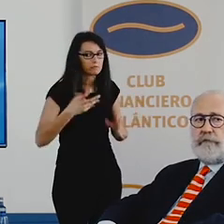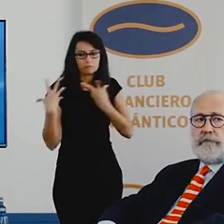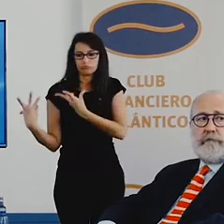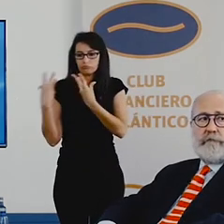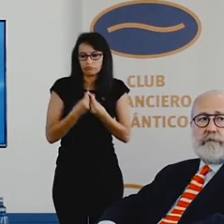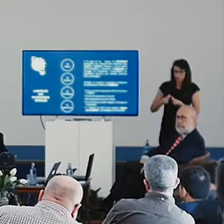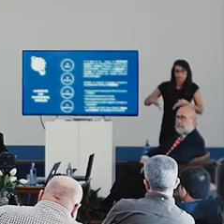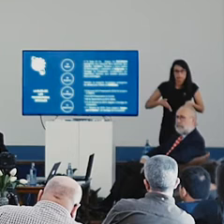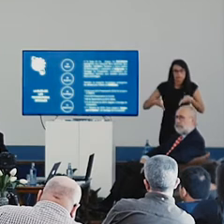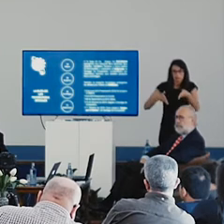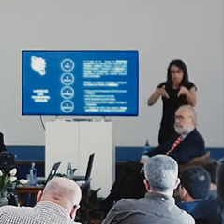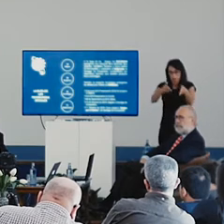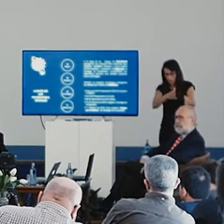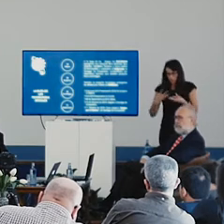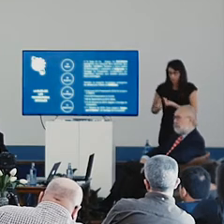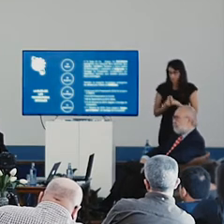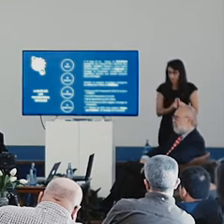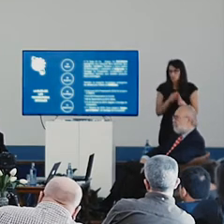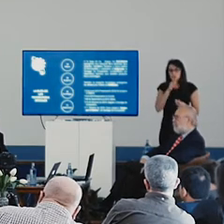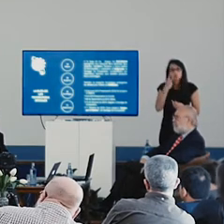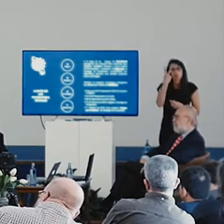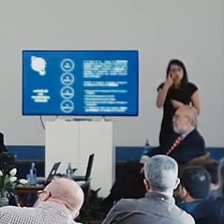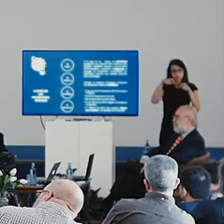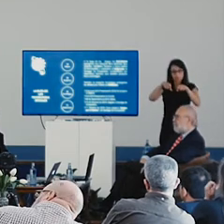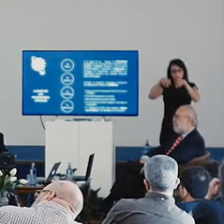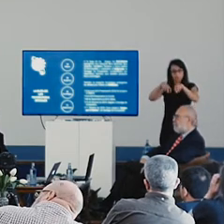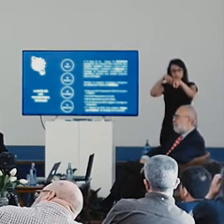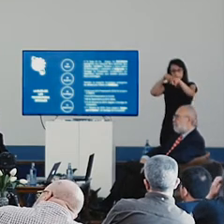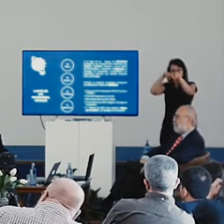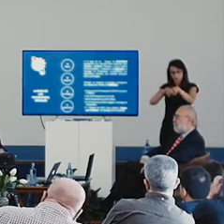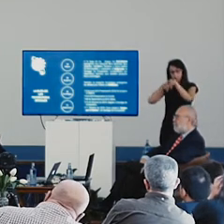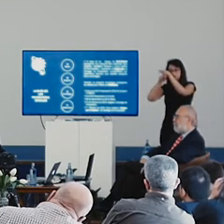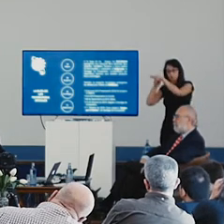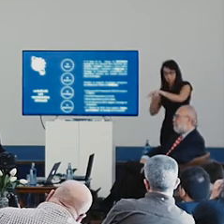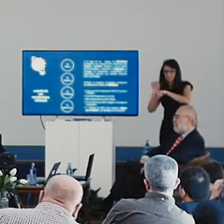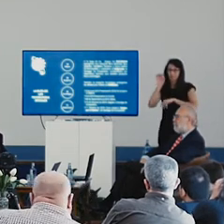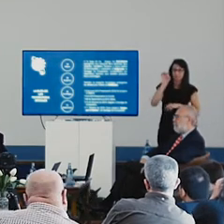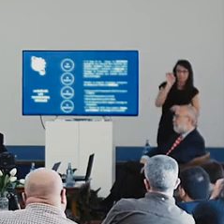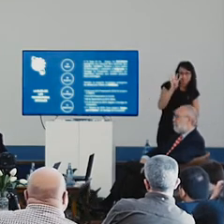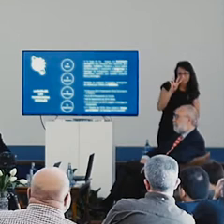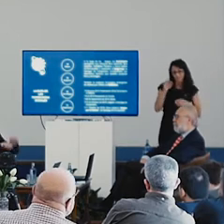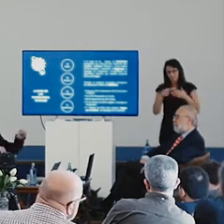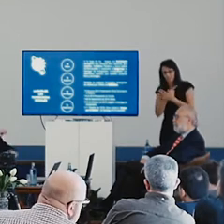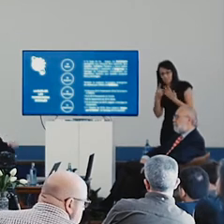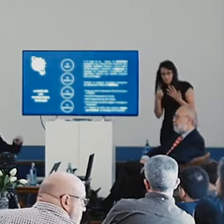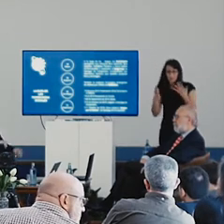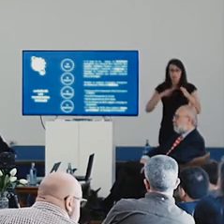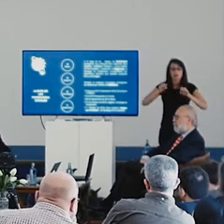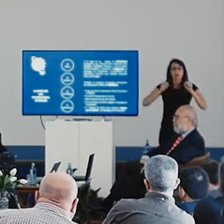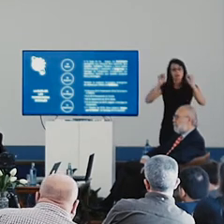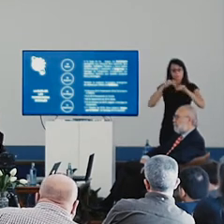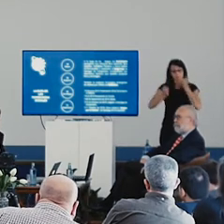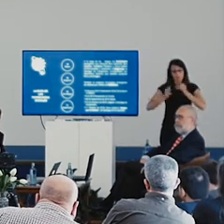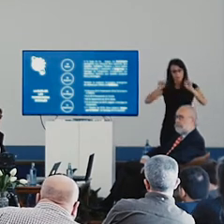nosotros todo el camino. De hecho, va a haber dos tándems, o sea que personas van a ser pues 15 o 16, porque en el tándem van dos. Pero va a haber handbikes, estas bicis